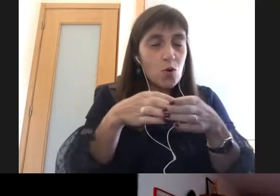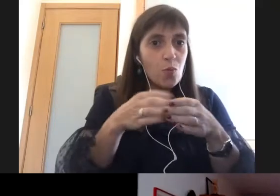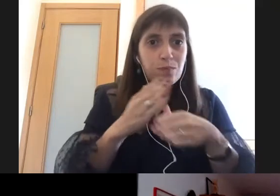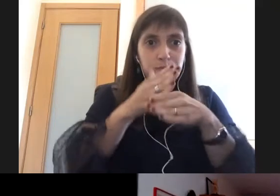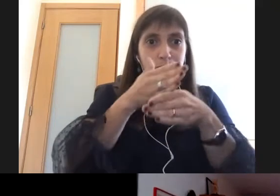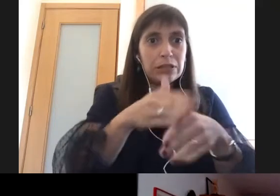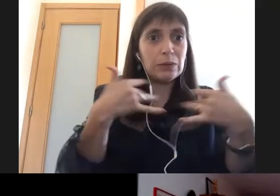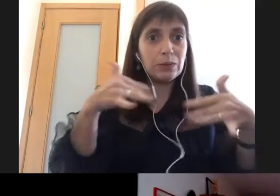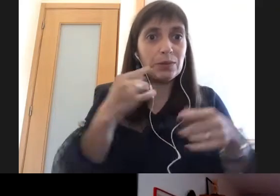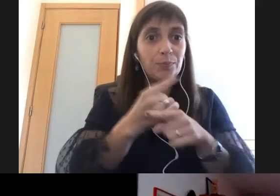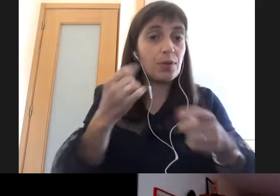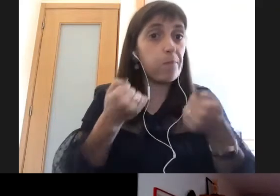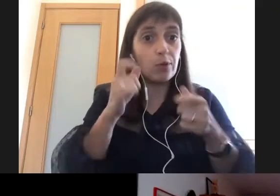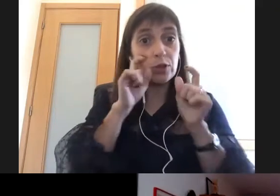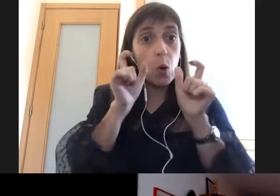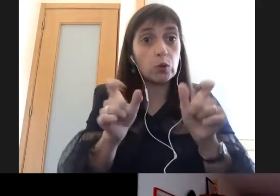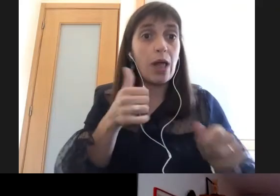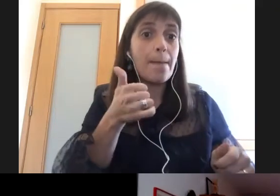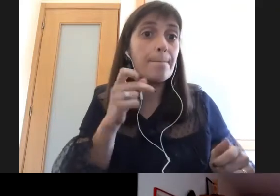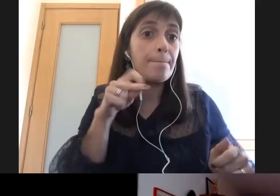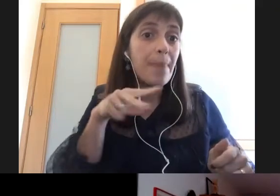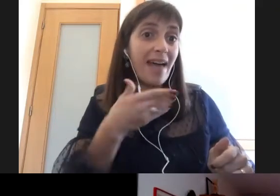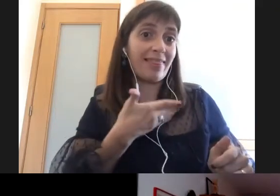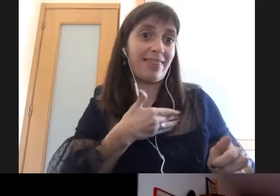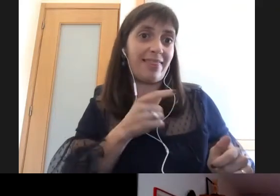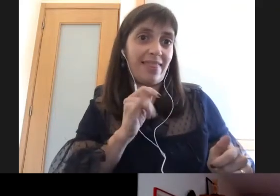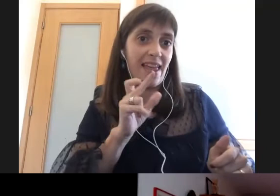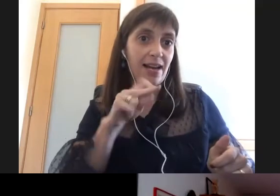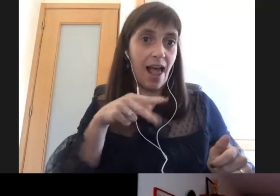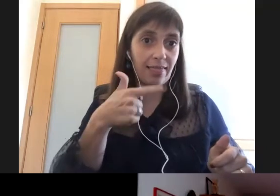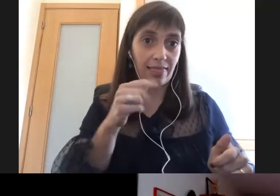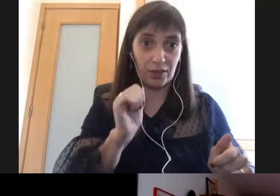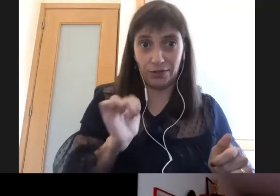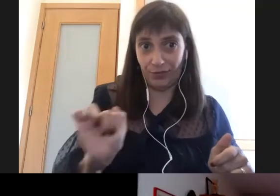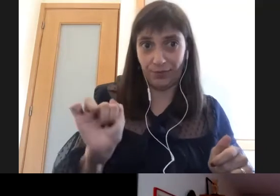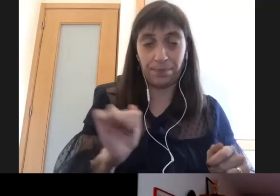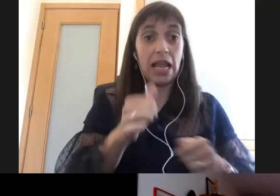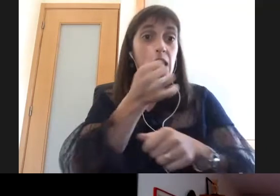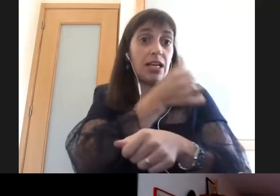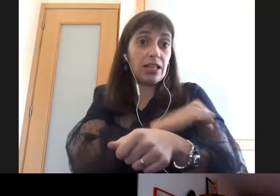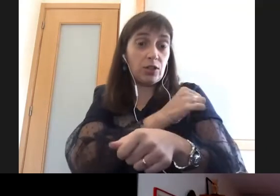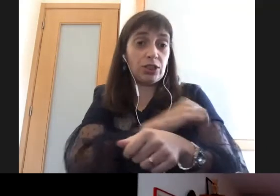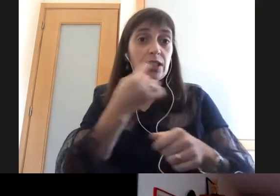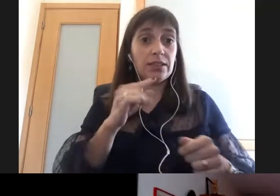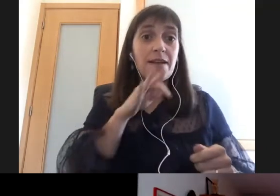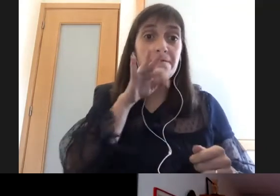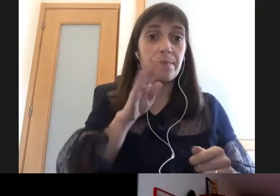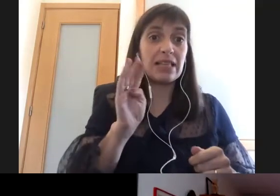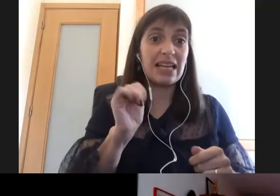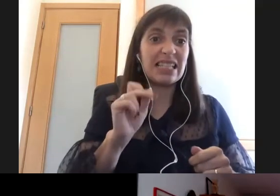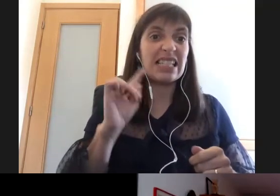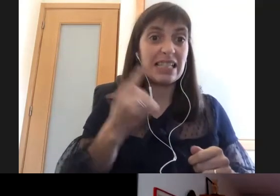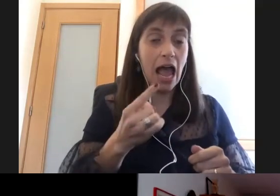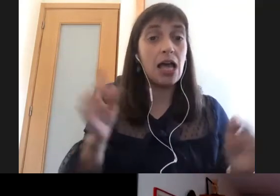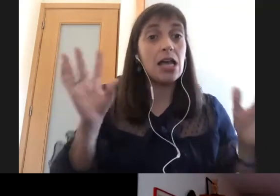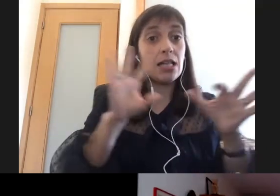bandeirantes porque não tinha nenhum controle sobre eles. E, no Rio de Janeiro, mandava a família Sá, que era a família do ex